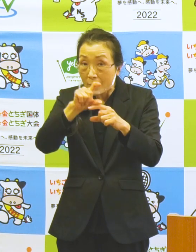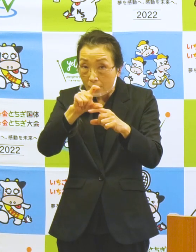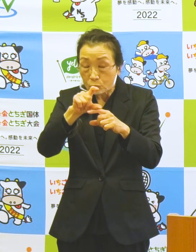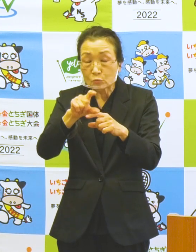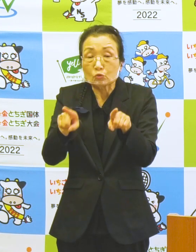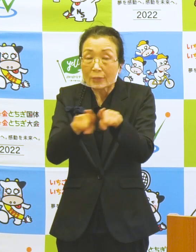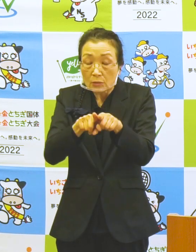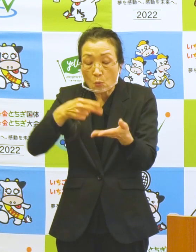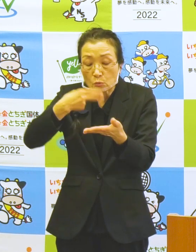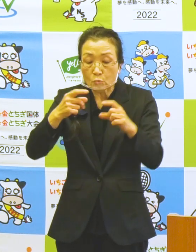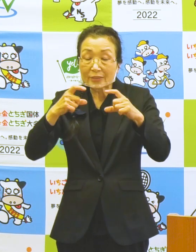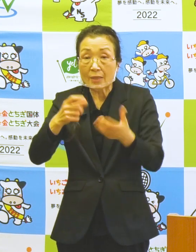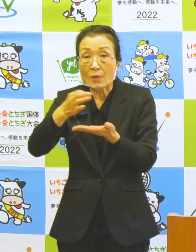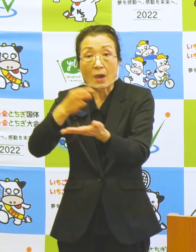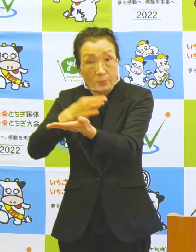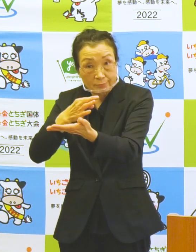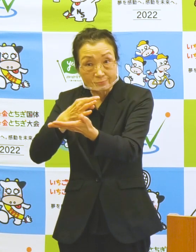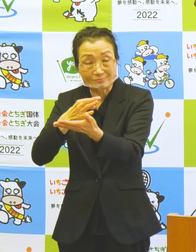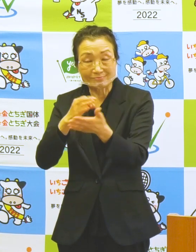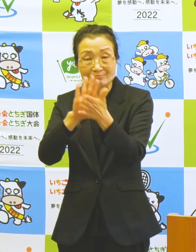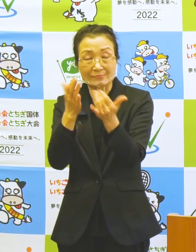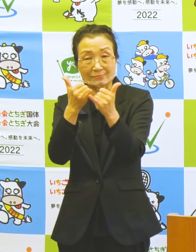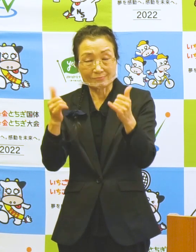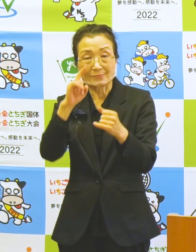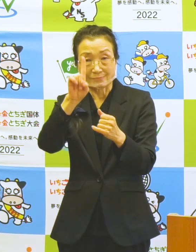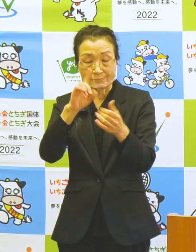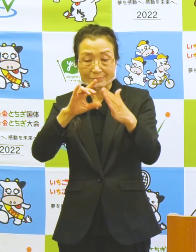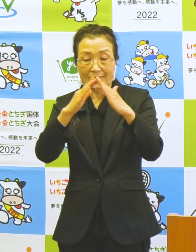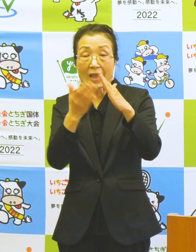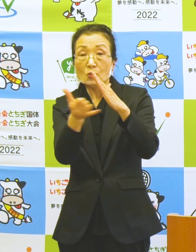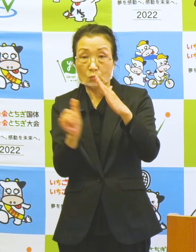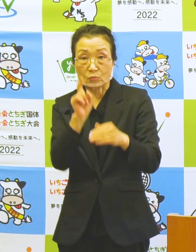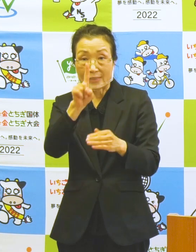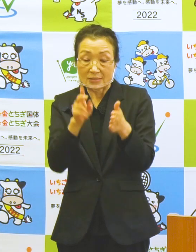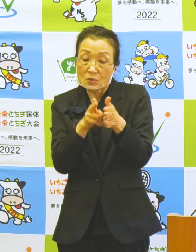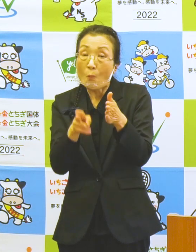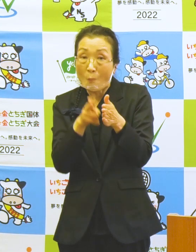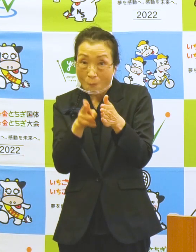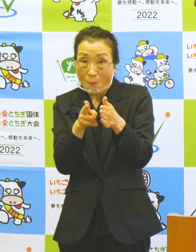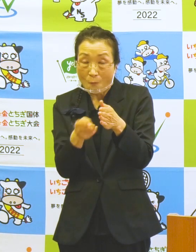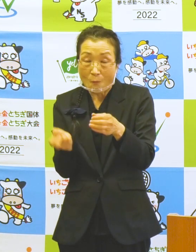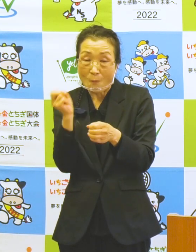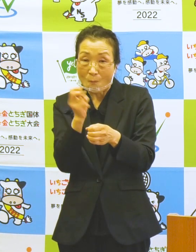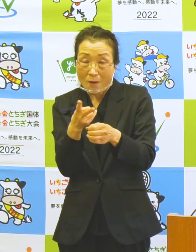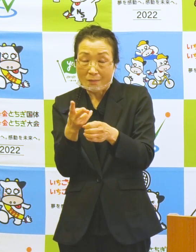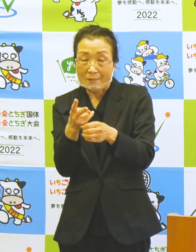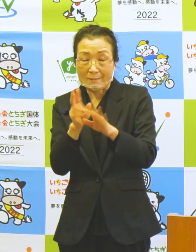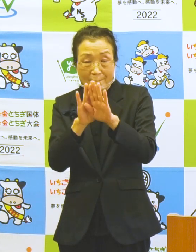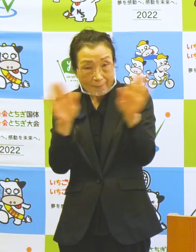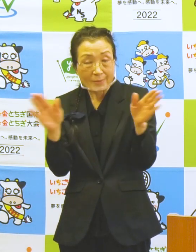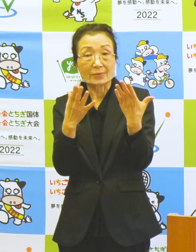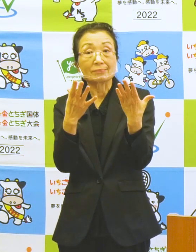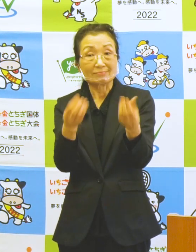や、県民一家族一旅行の予約なども再開をされ、アフターコロナに向け